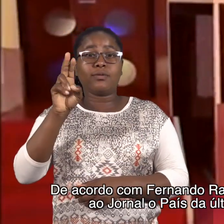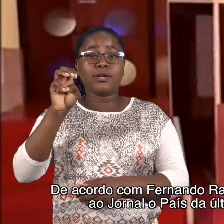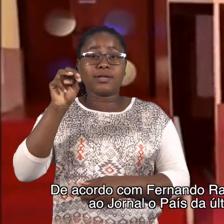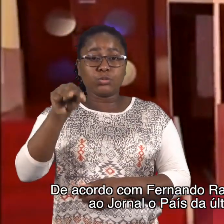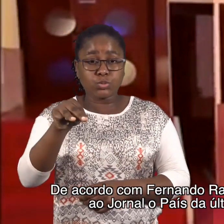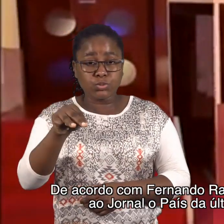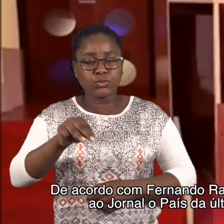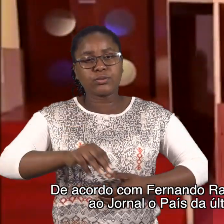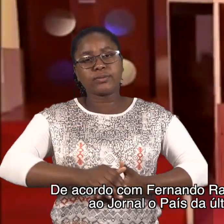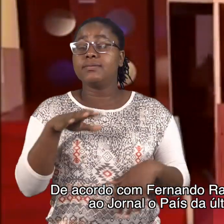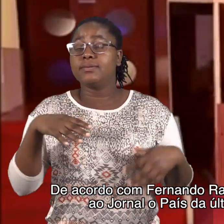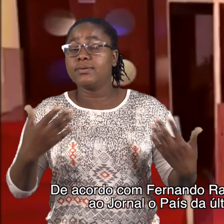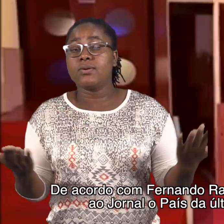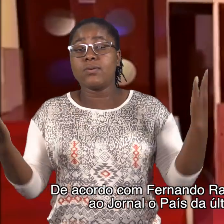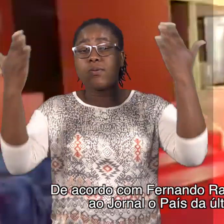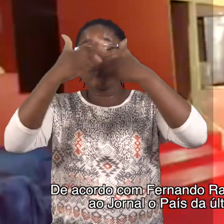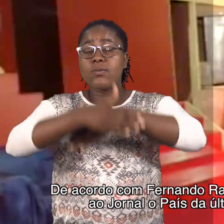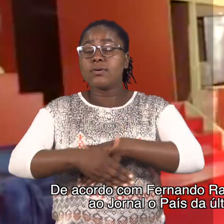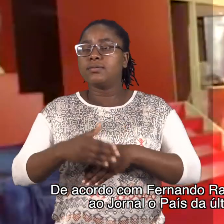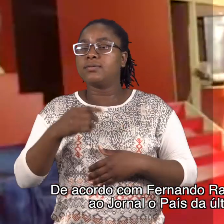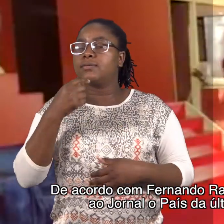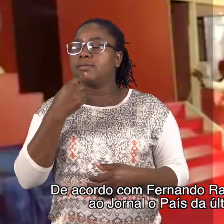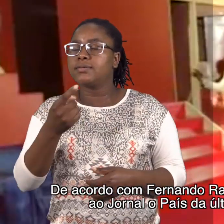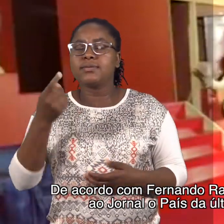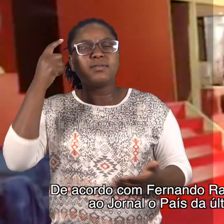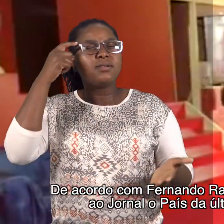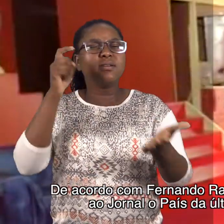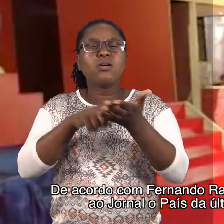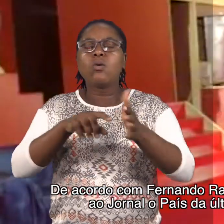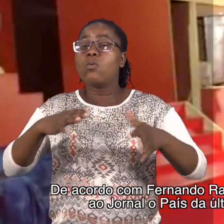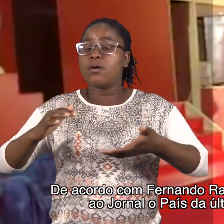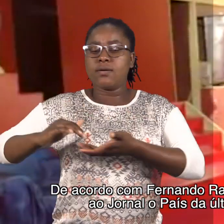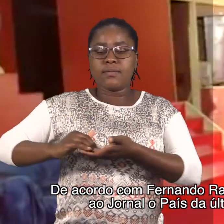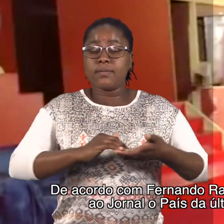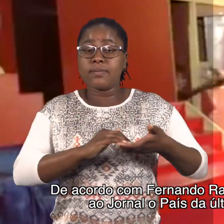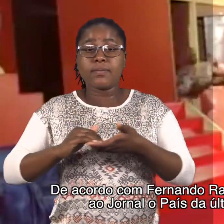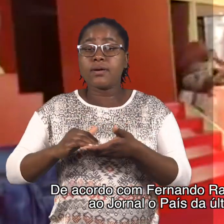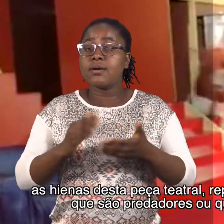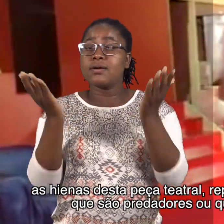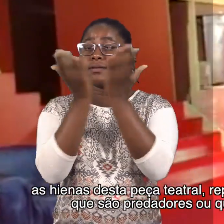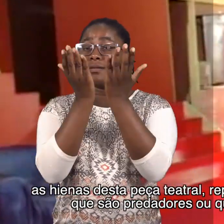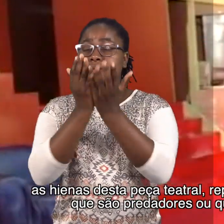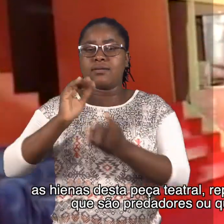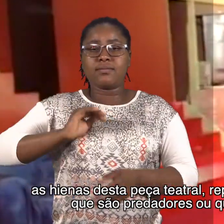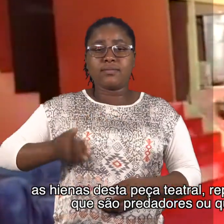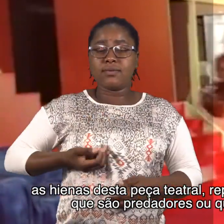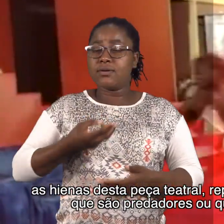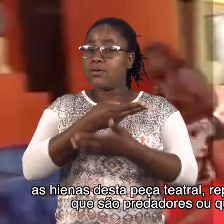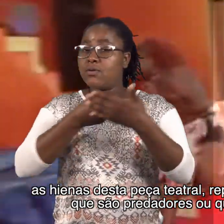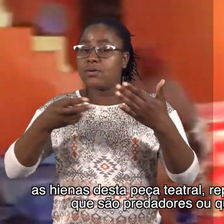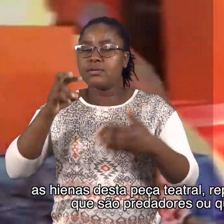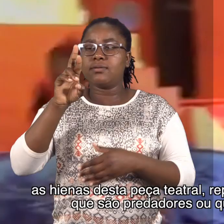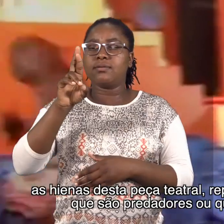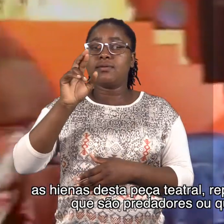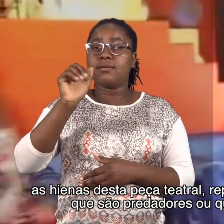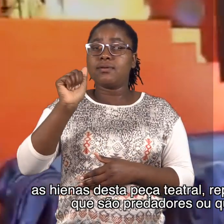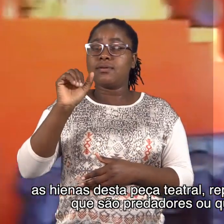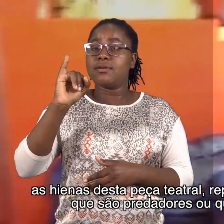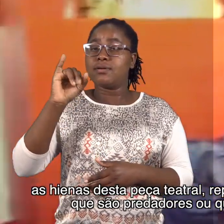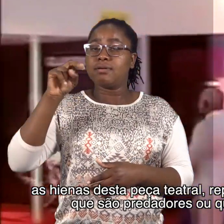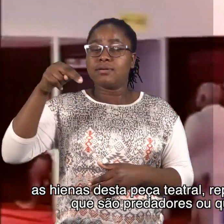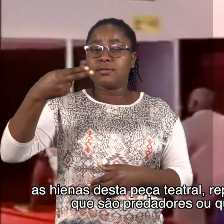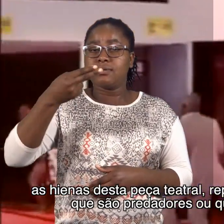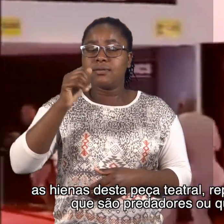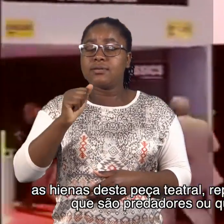Ramos. De acordo com Fernando Ramos, em declarações ao jornal O País da última sexta-feira, as hienas dessa peça teatral